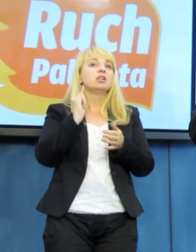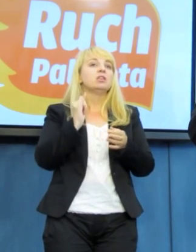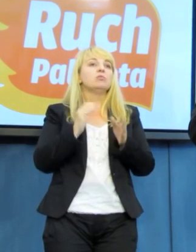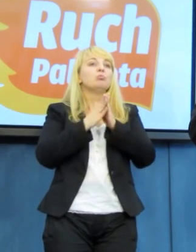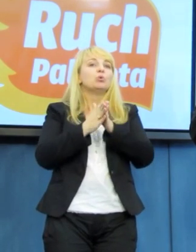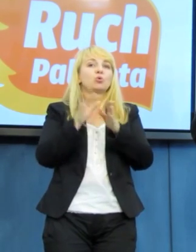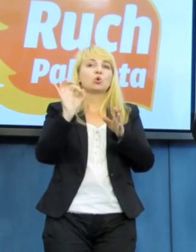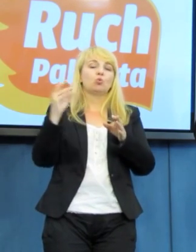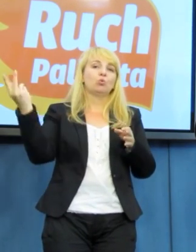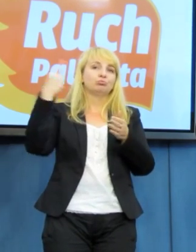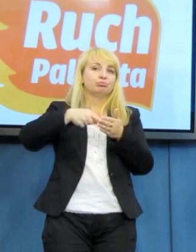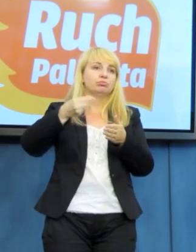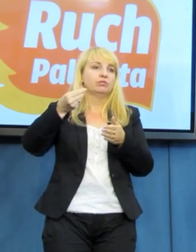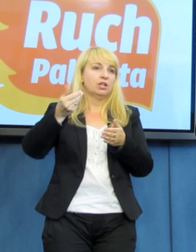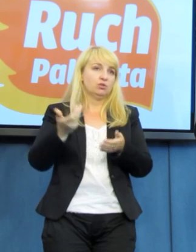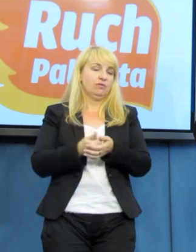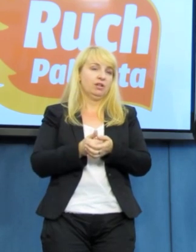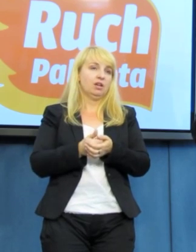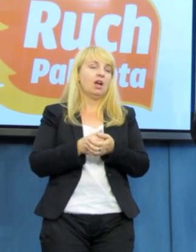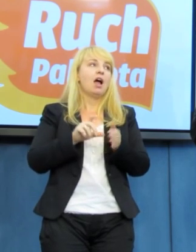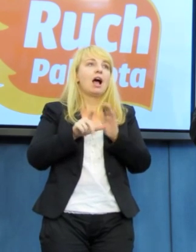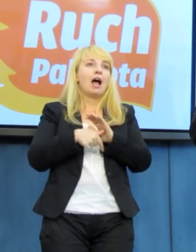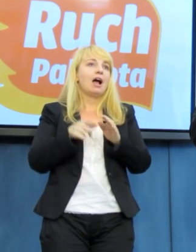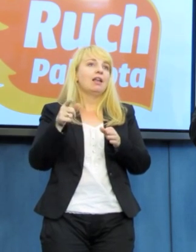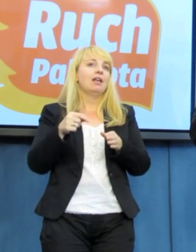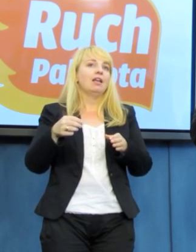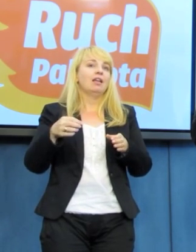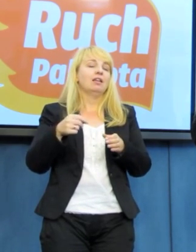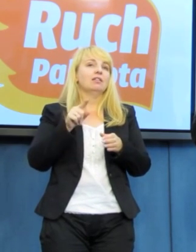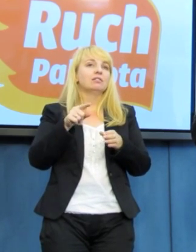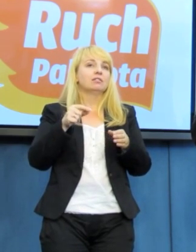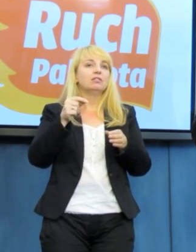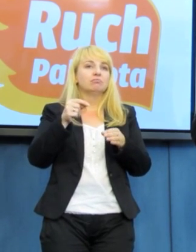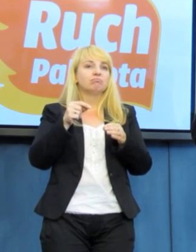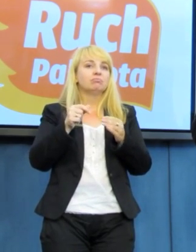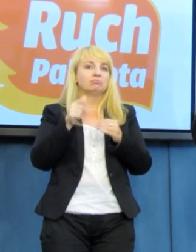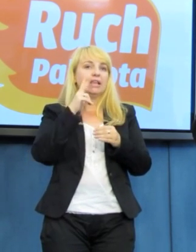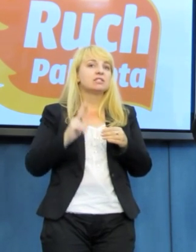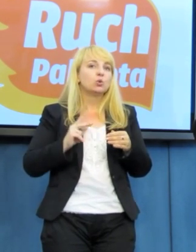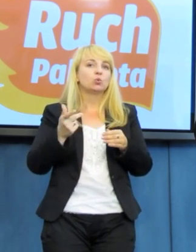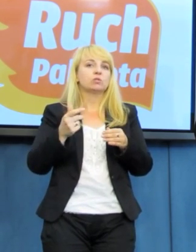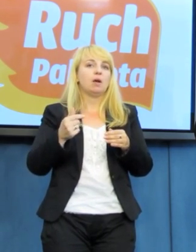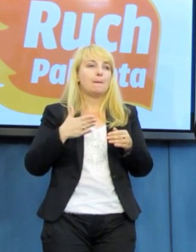dofinansowania panu, natomiast pan otrzymuje kilkunastu specjalistów, w cudzysłowie